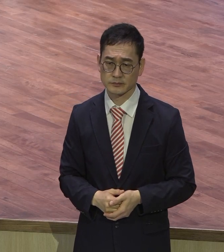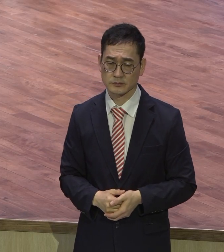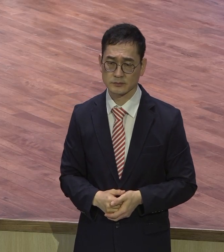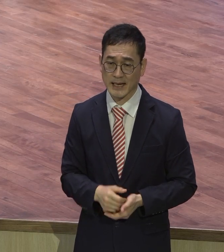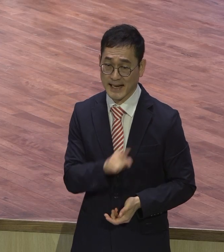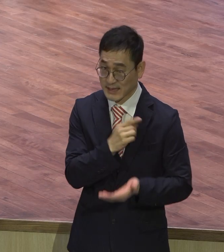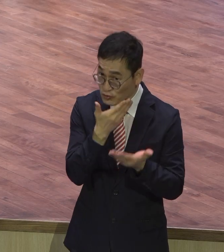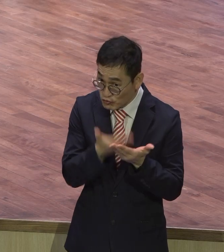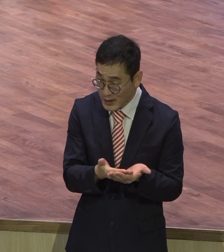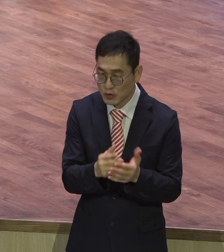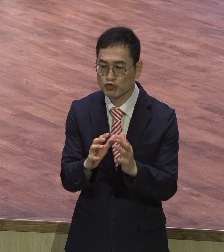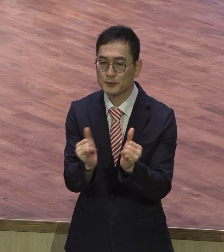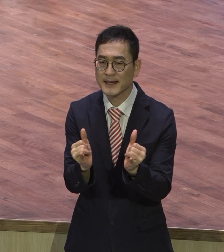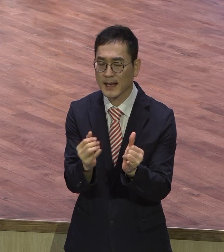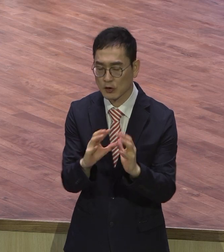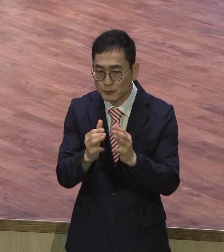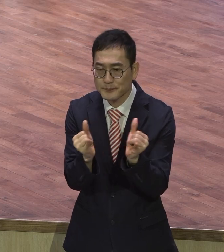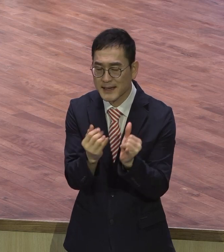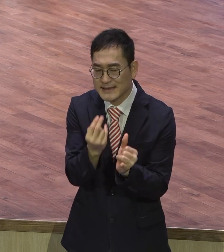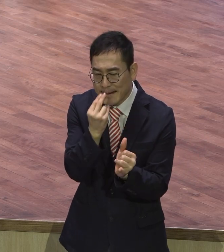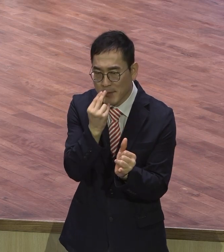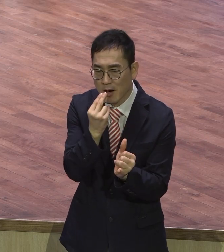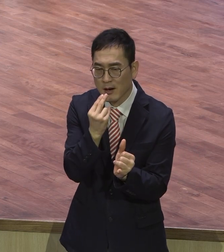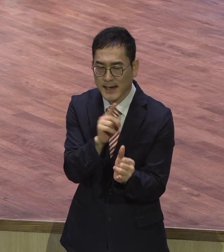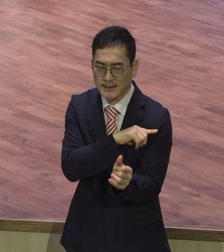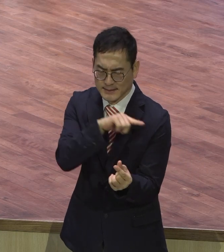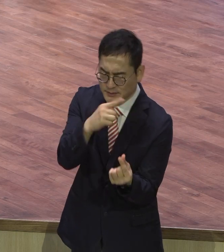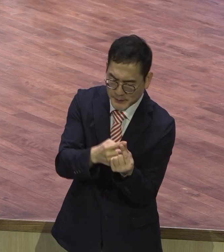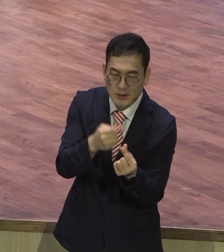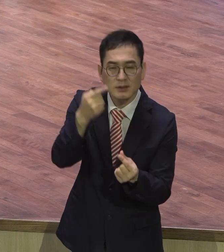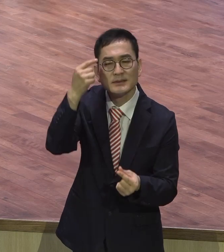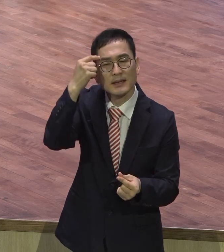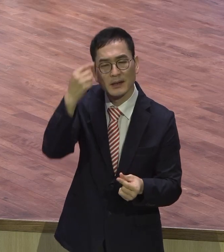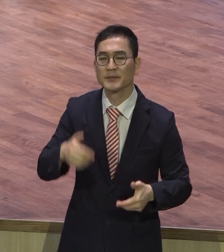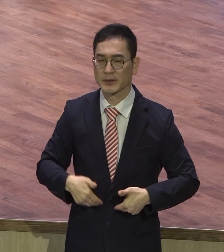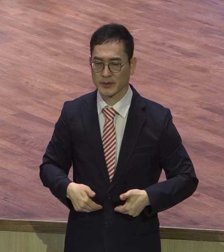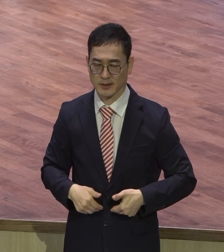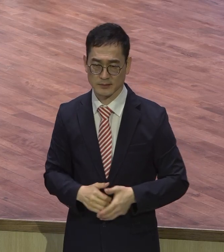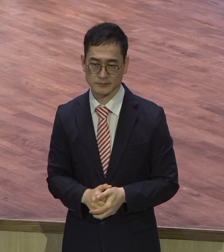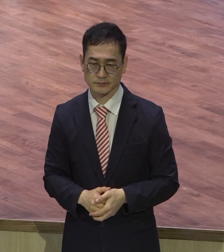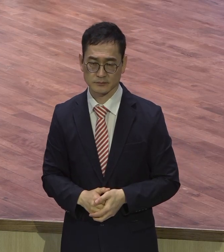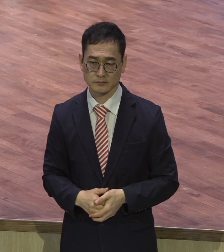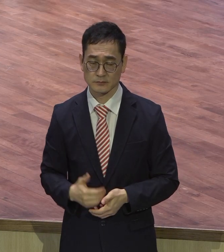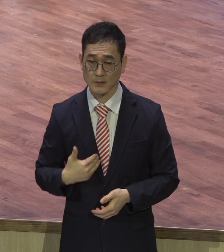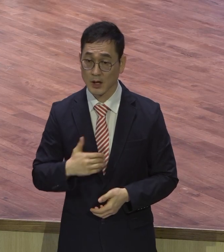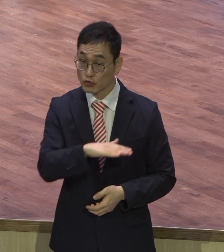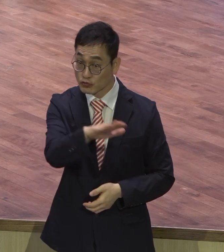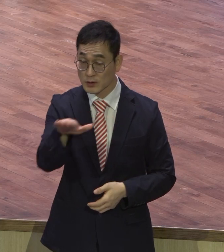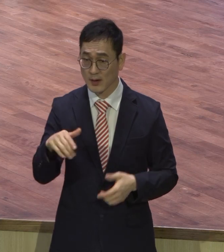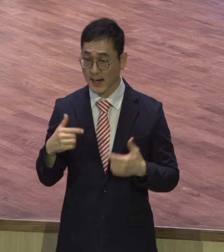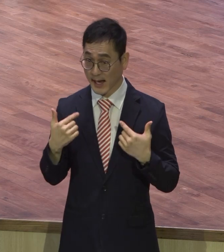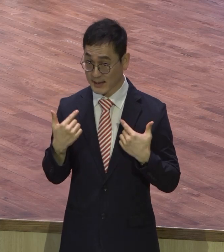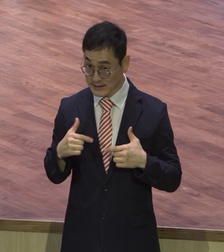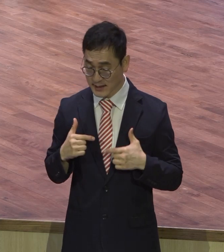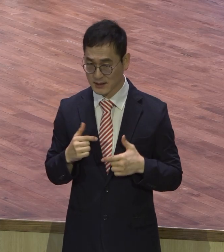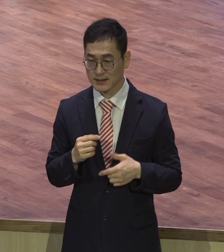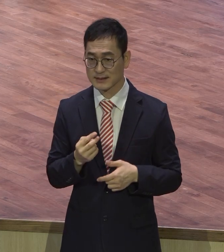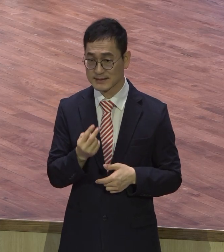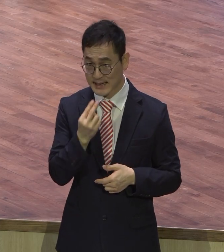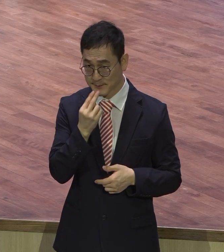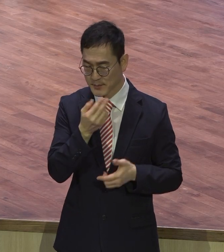우선순위로 생각해 주는 것이 가장 중요한 것이다. 우리도 언제나 생명의